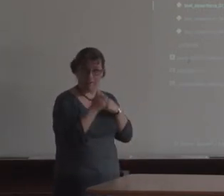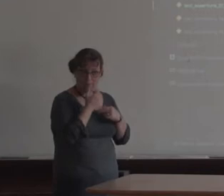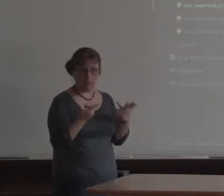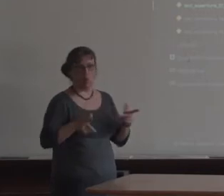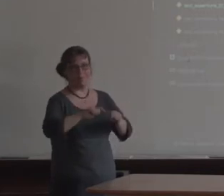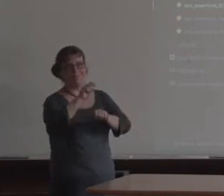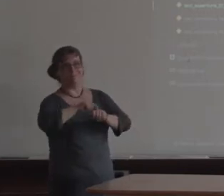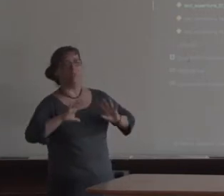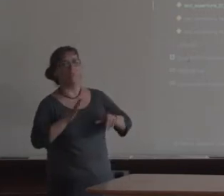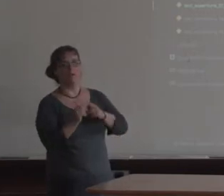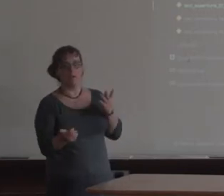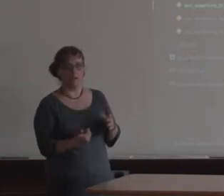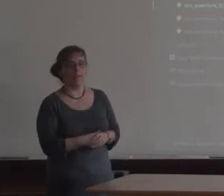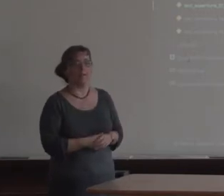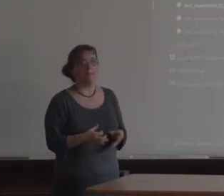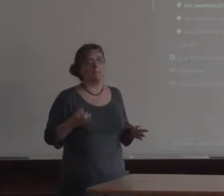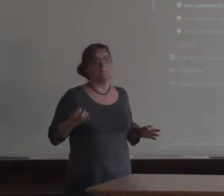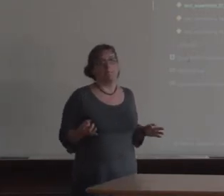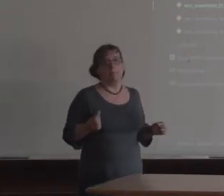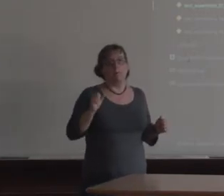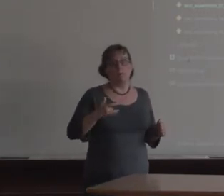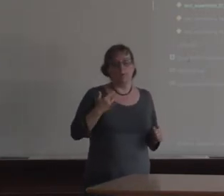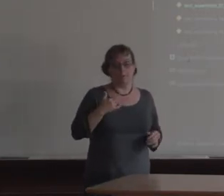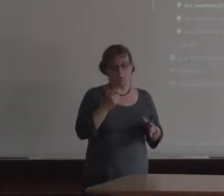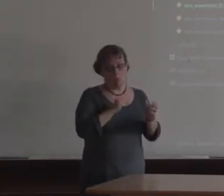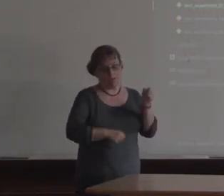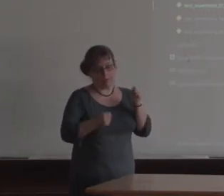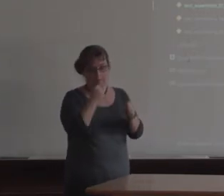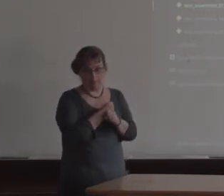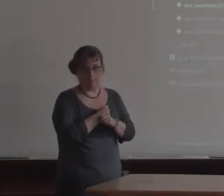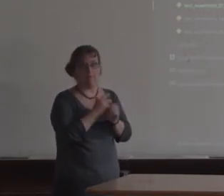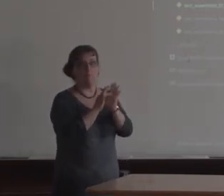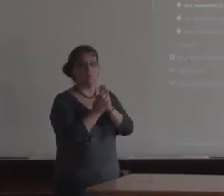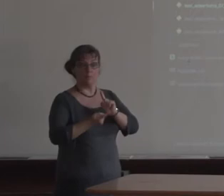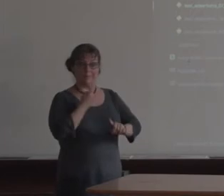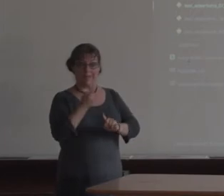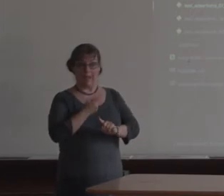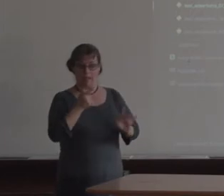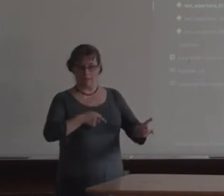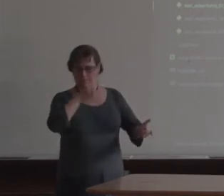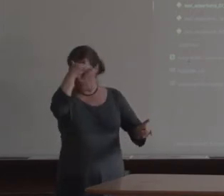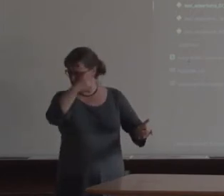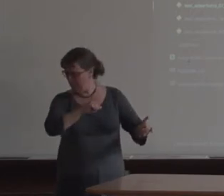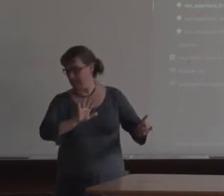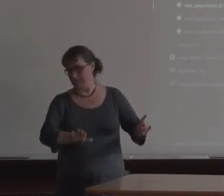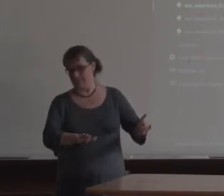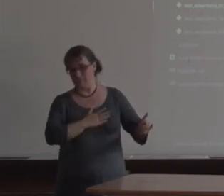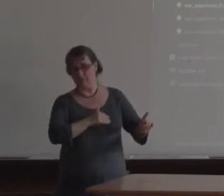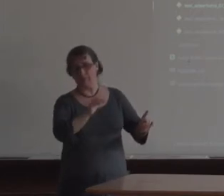Une manière, c'est de créer une petite fonction spéciale qui va se rappeler quand elle est